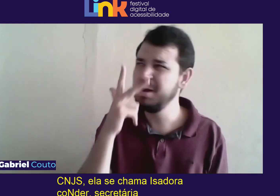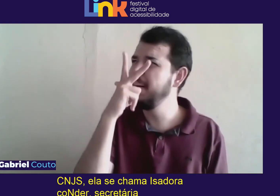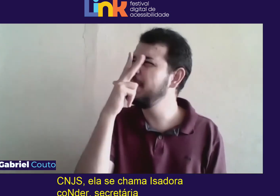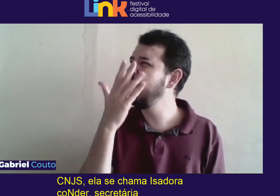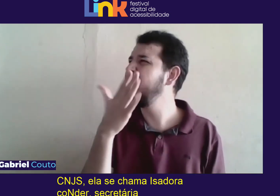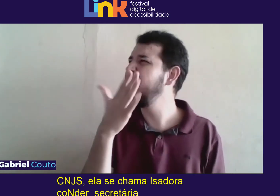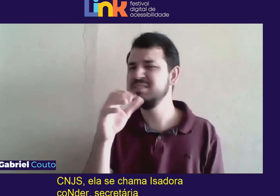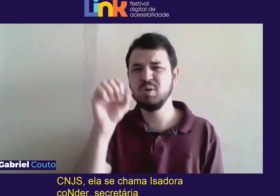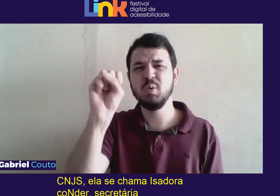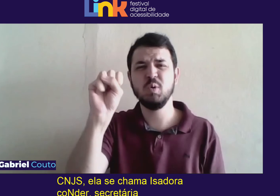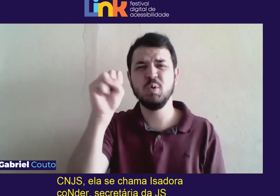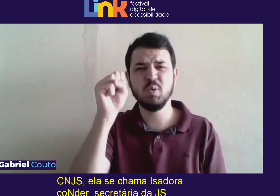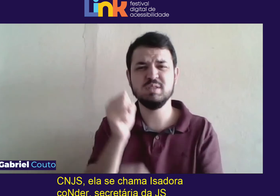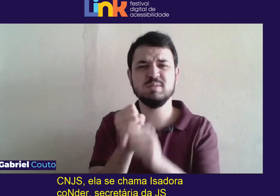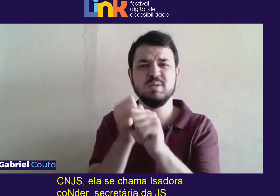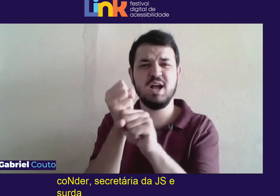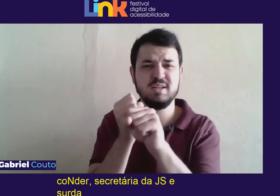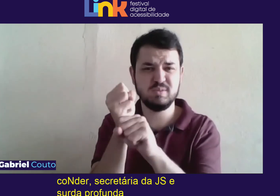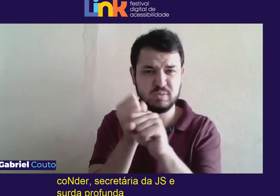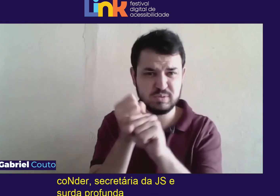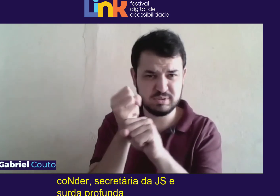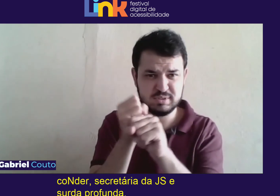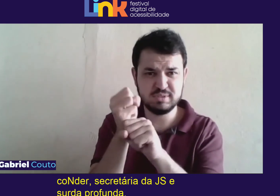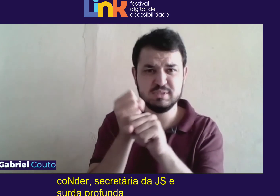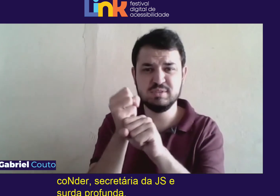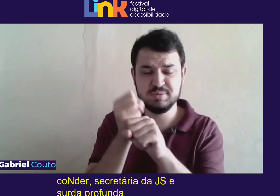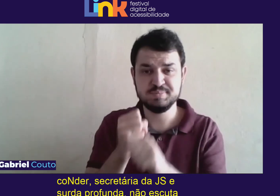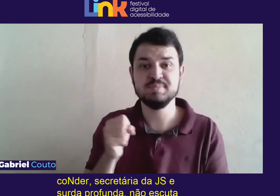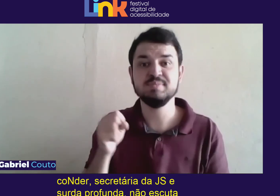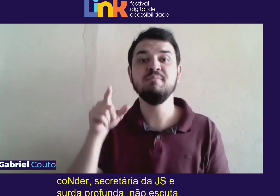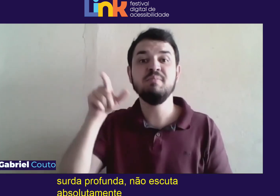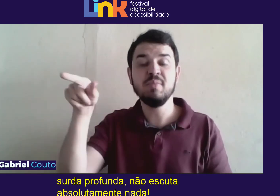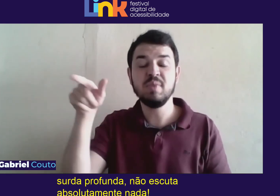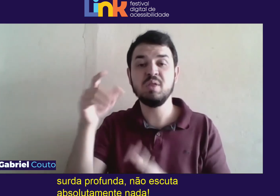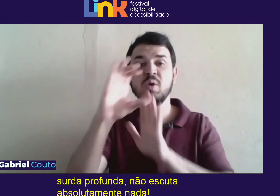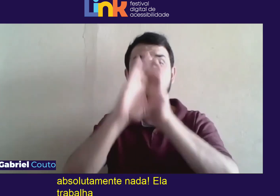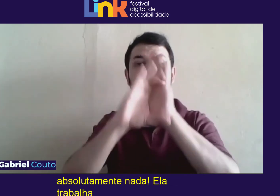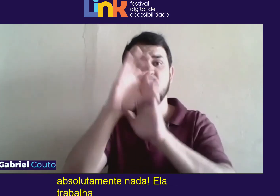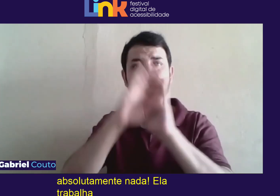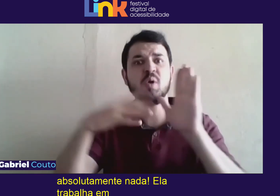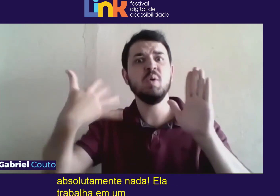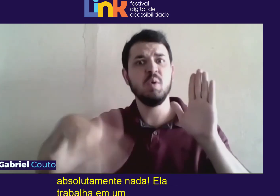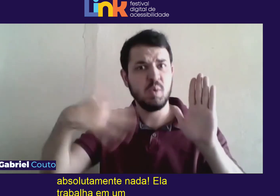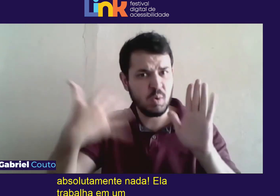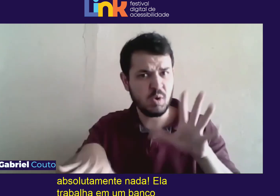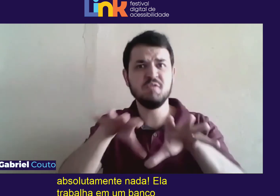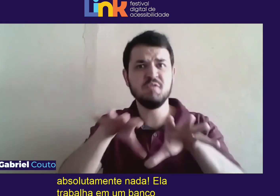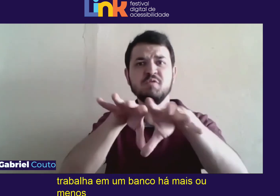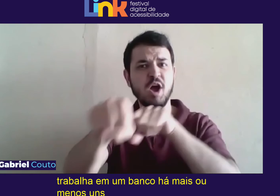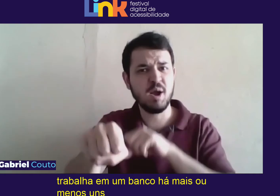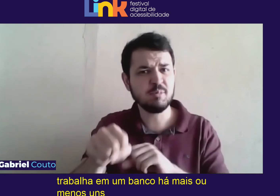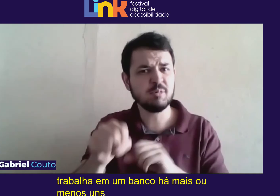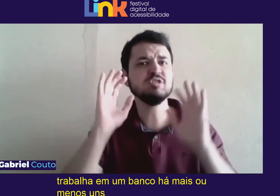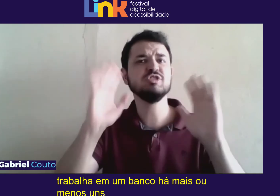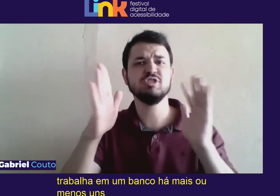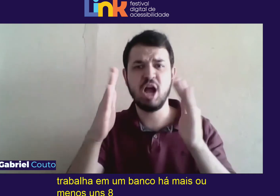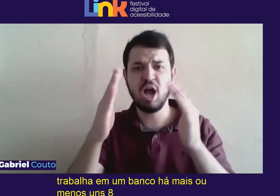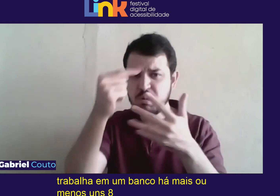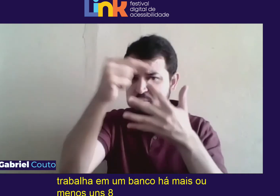ela trabalha em um banco há mais ou menos uns 8 anos. E o currículo dela é